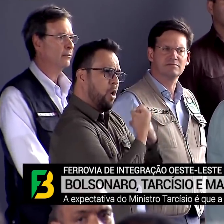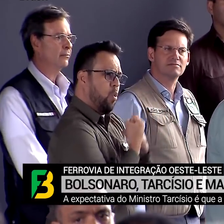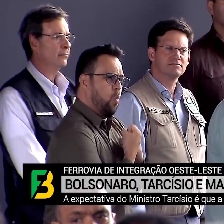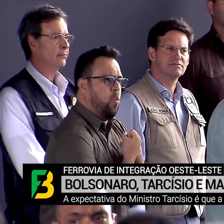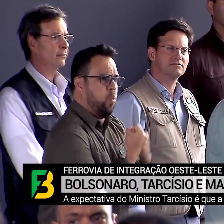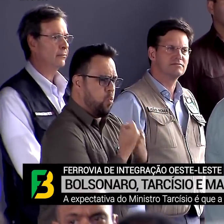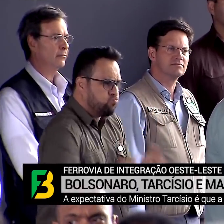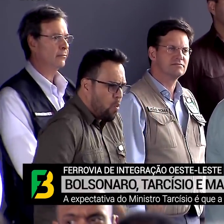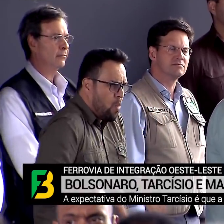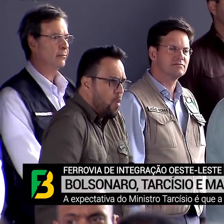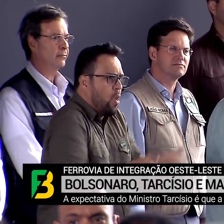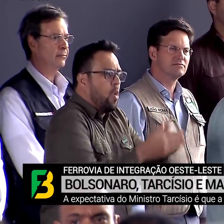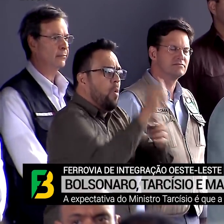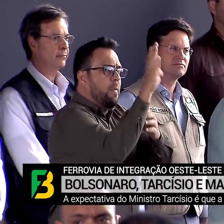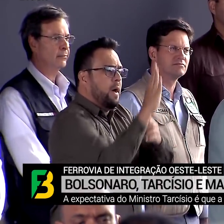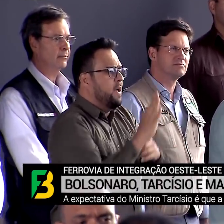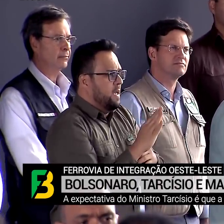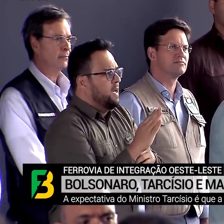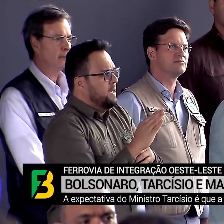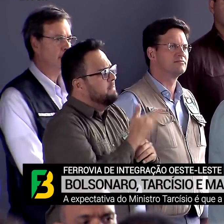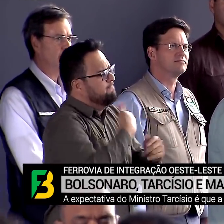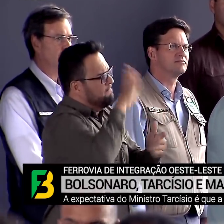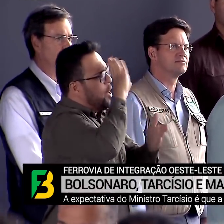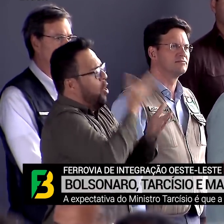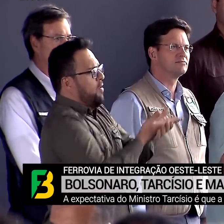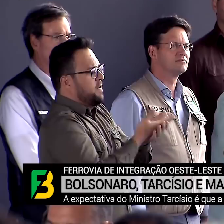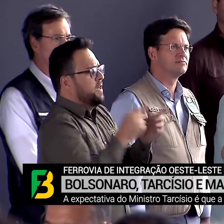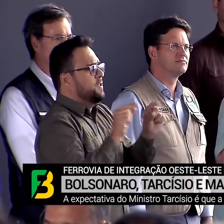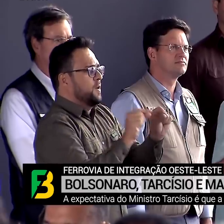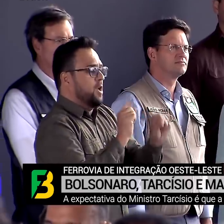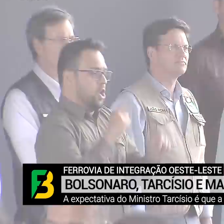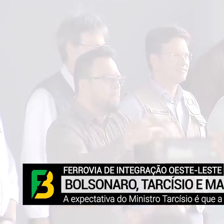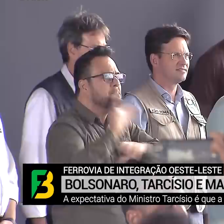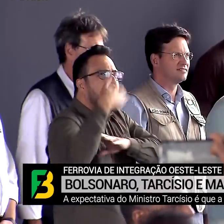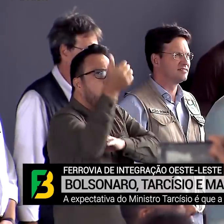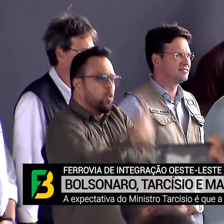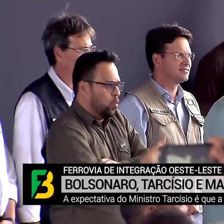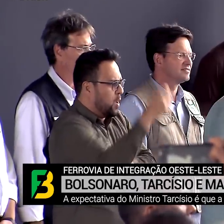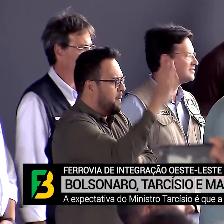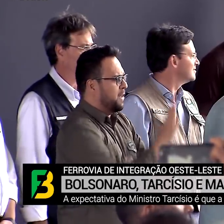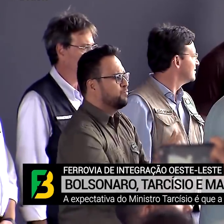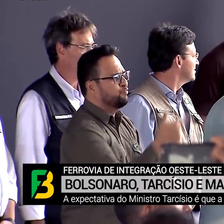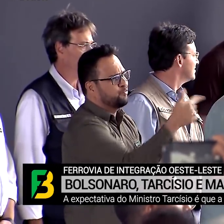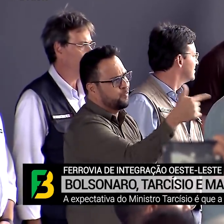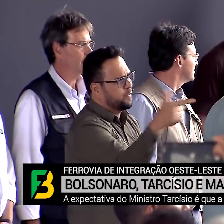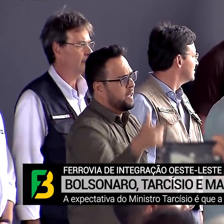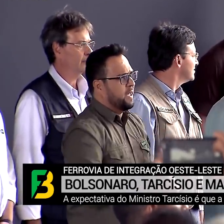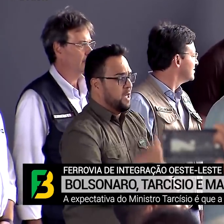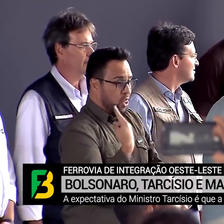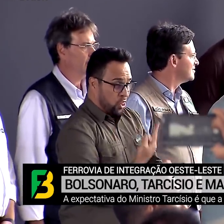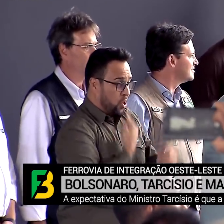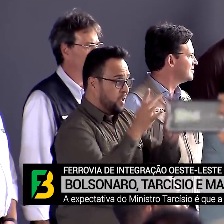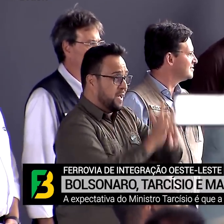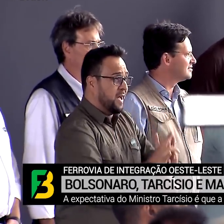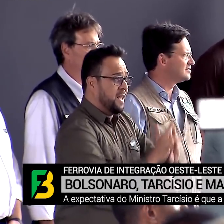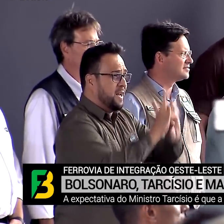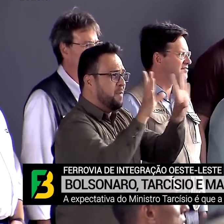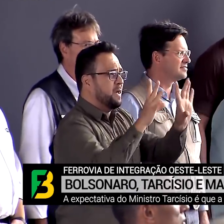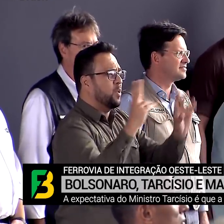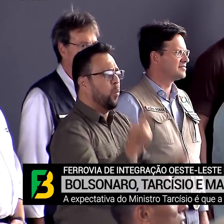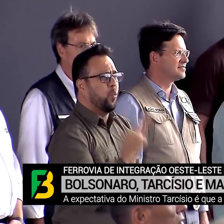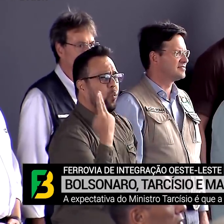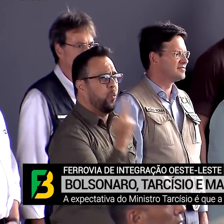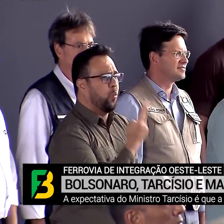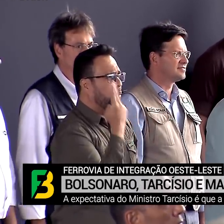atrás de nós que tenha confiança naquilo que nós fazemos a nossa Liberdade Não Tem